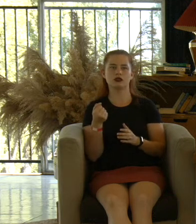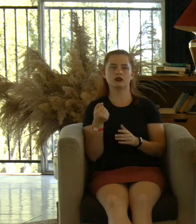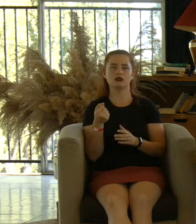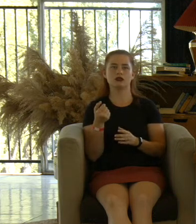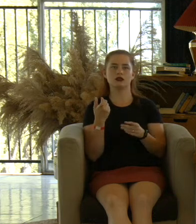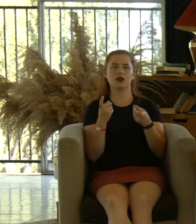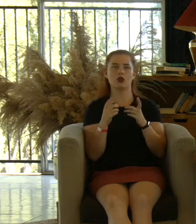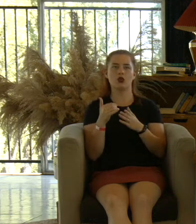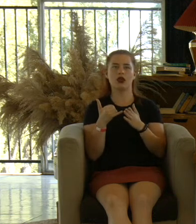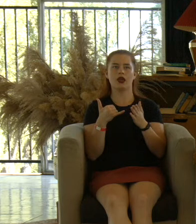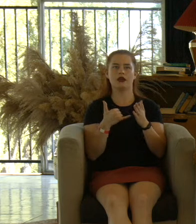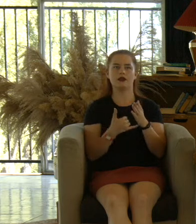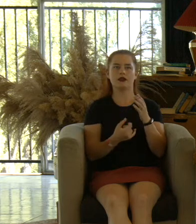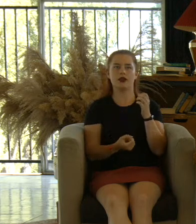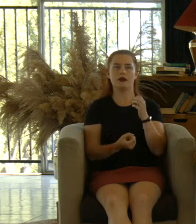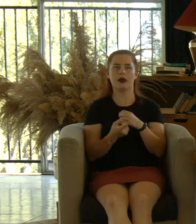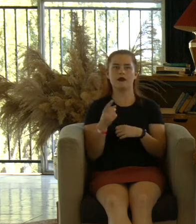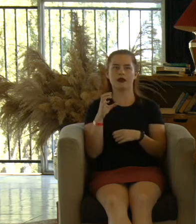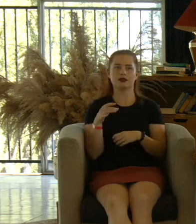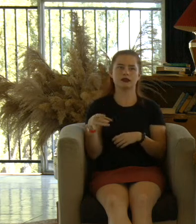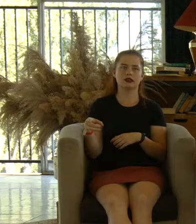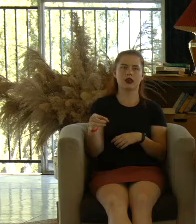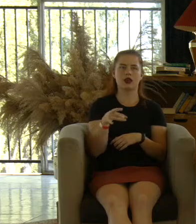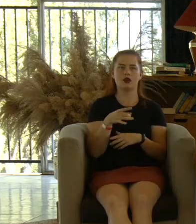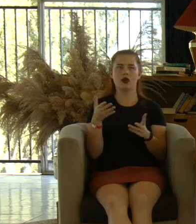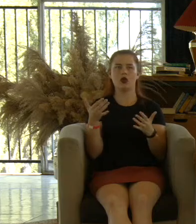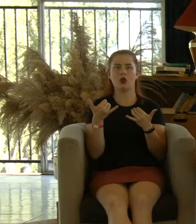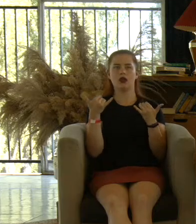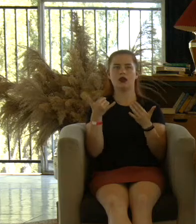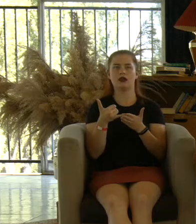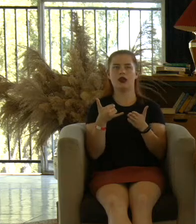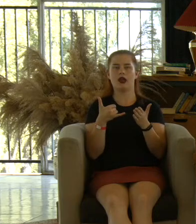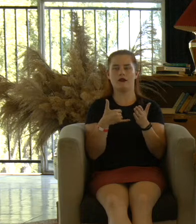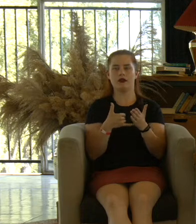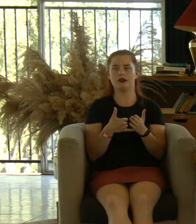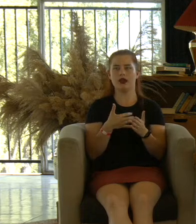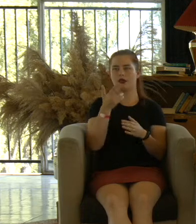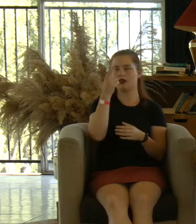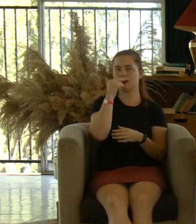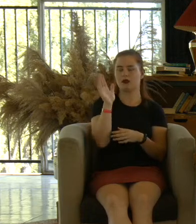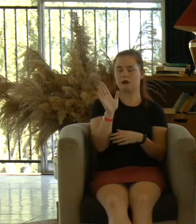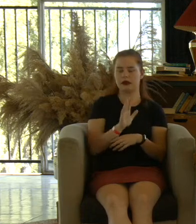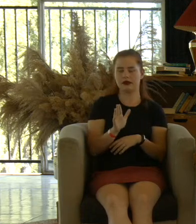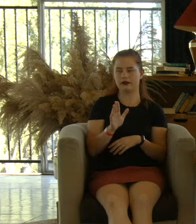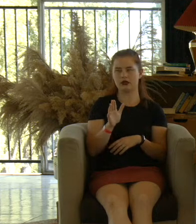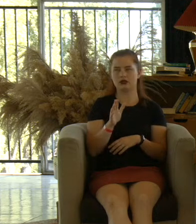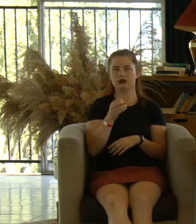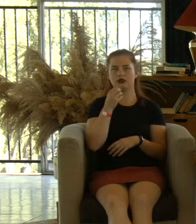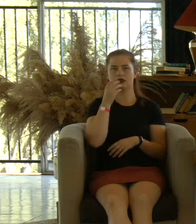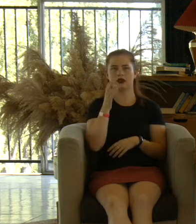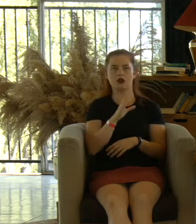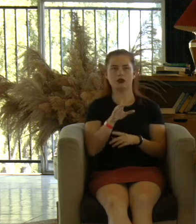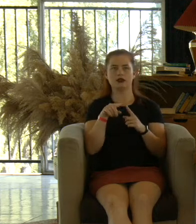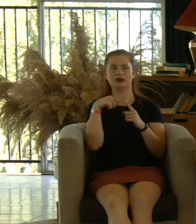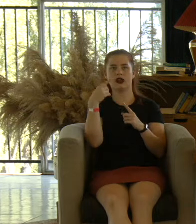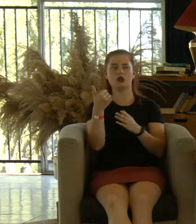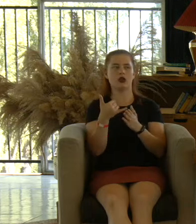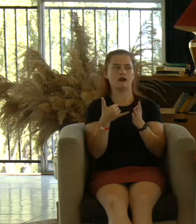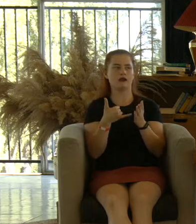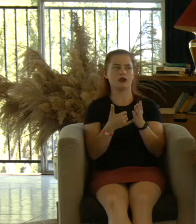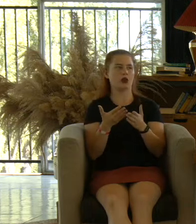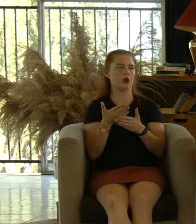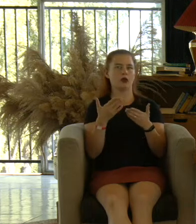Натуральные вина часто приходят из регионов, которые для вина считаются не классными, непривычными. Вот у нас, кстати, следующее вино